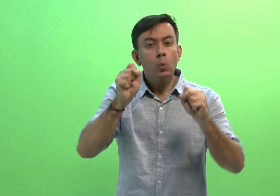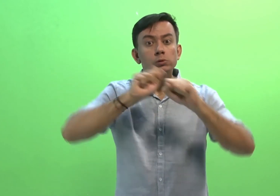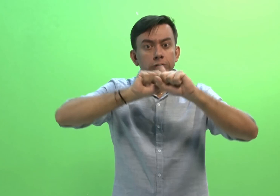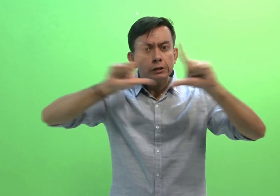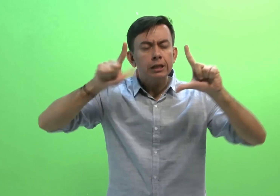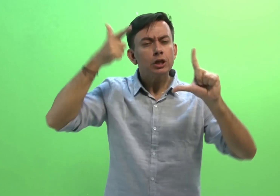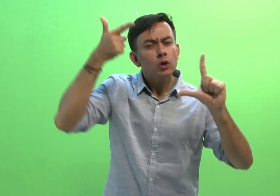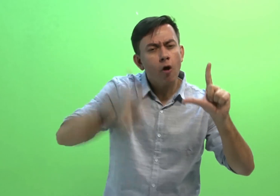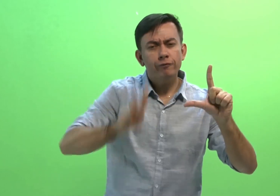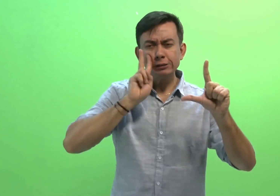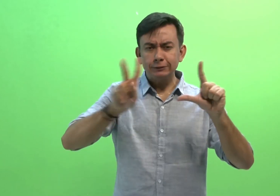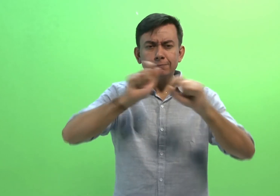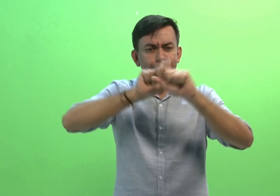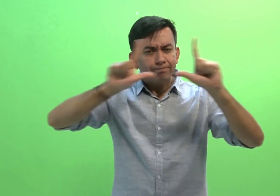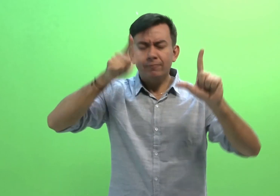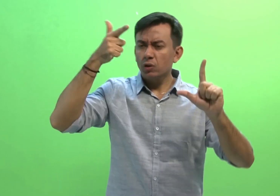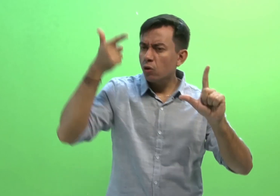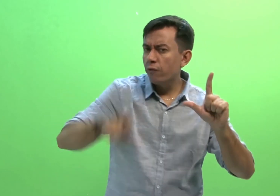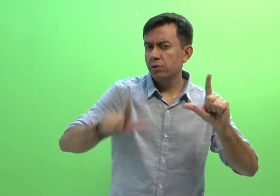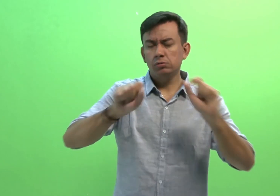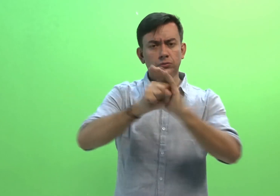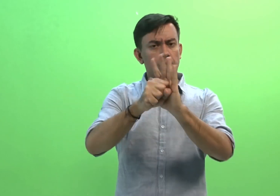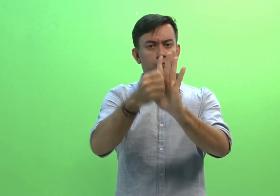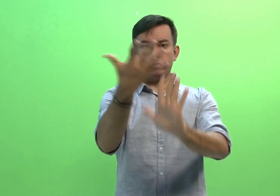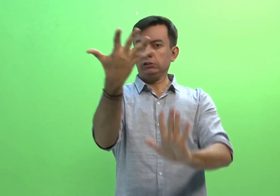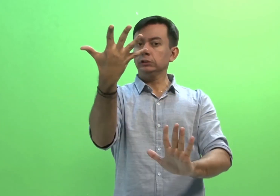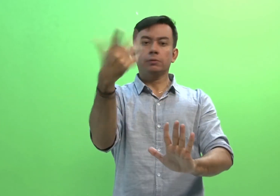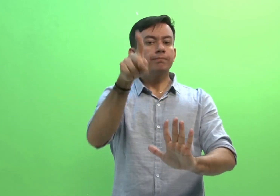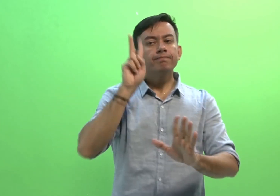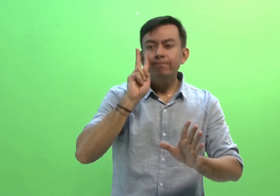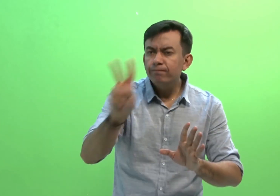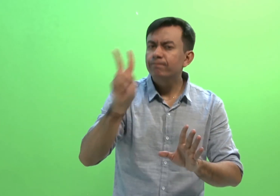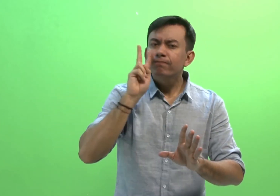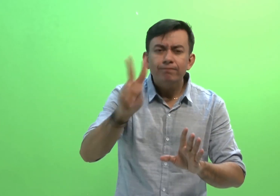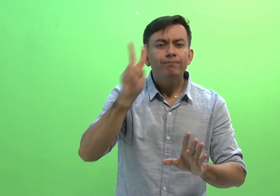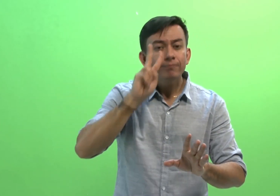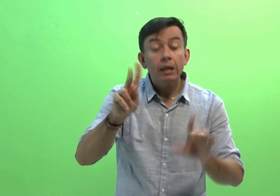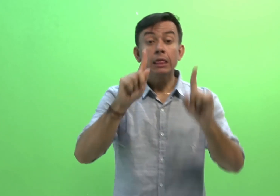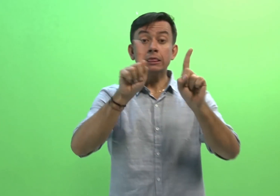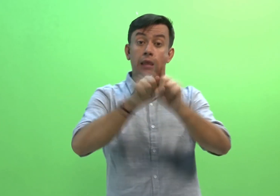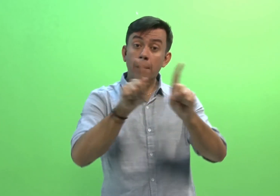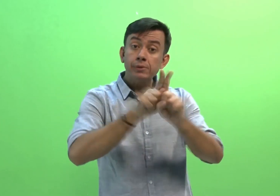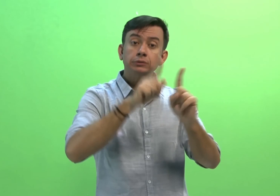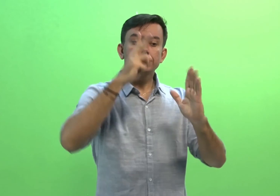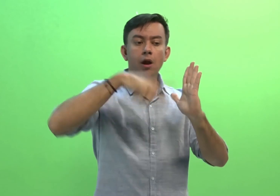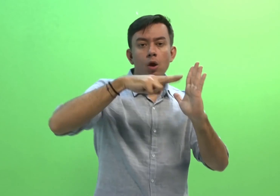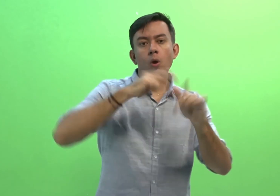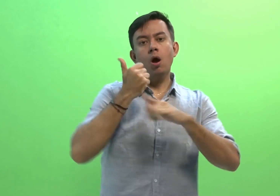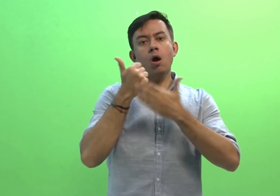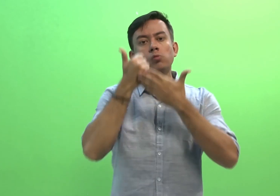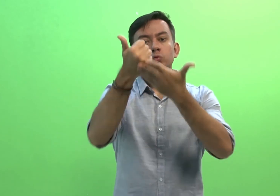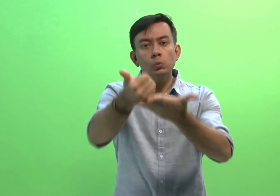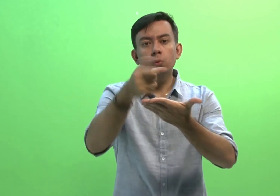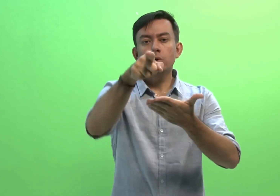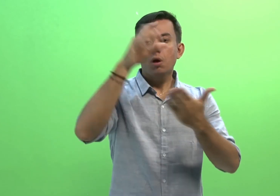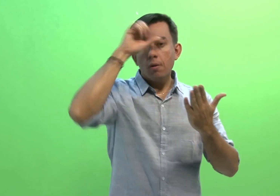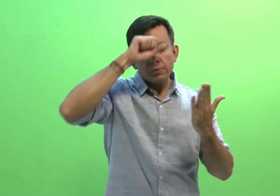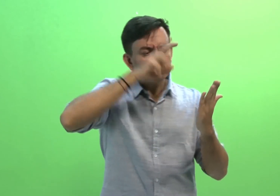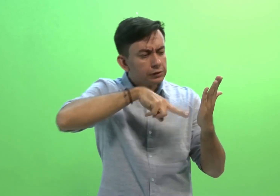ver a videoaula uma, duas, três vezes, quantas vezes for necessário. E também ler o material de apoio